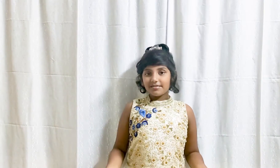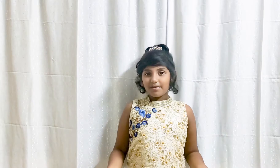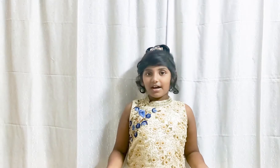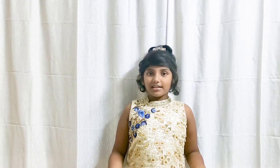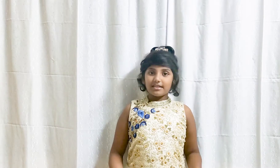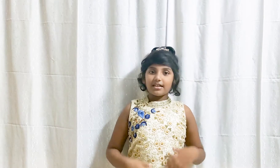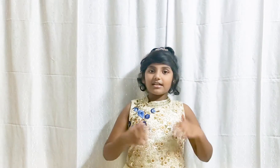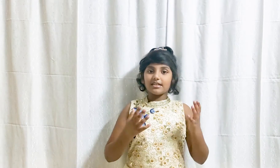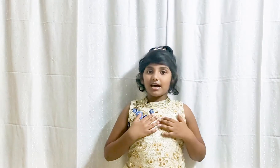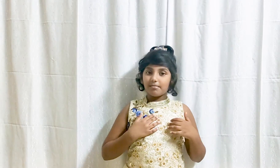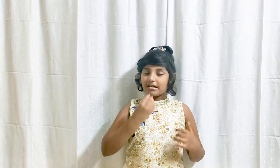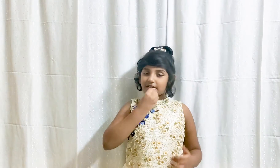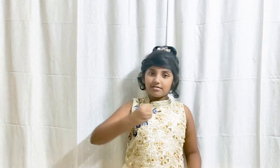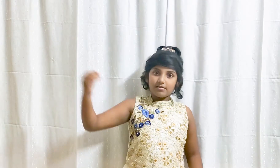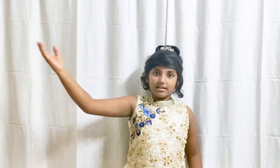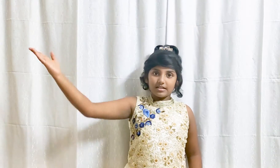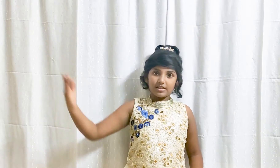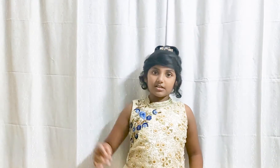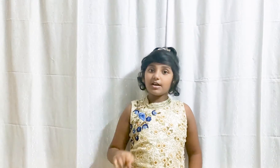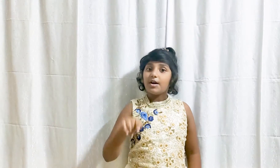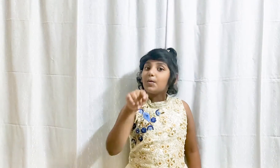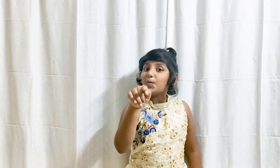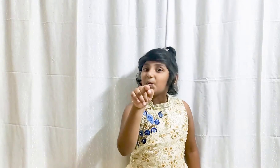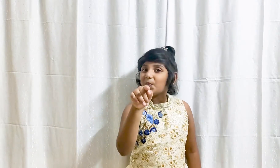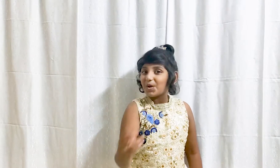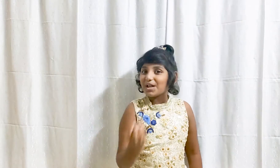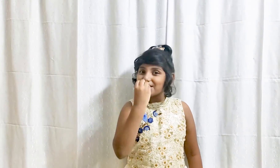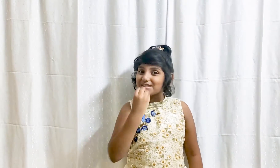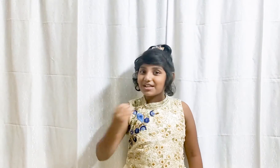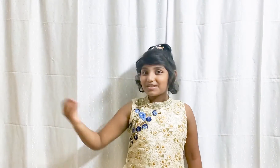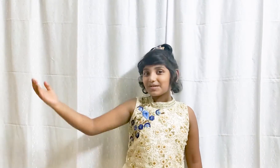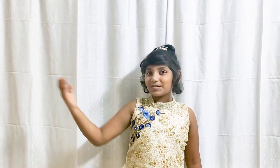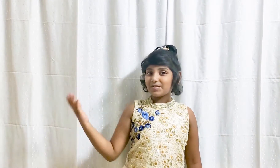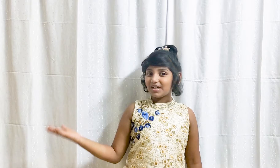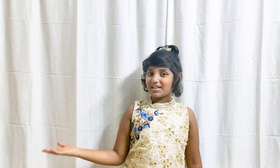தேவனின் வார்த்தை நமக்கு சொல்லுகிறது, உங்கள் சத்துருக்களை